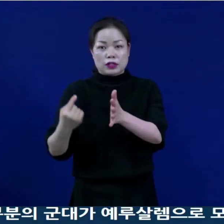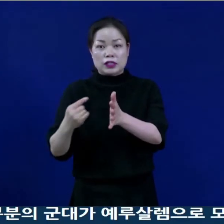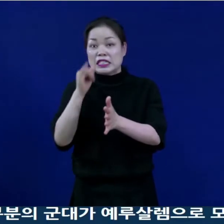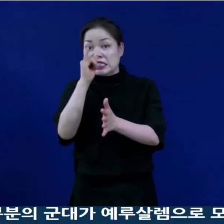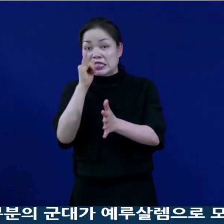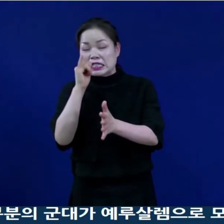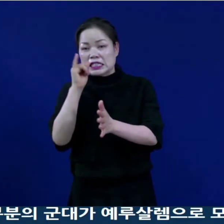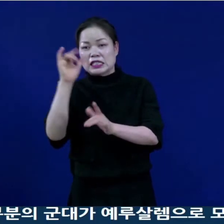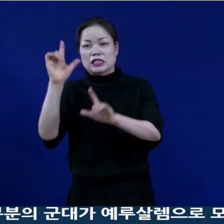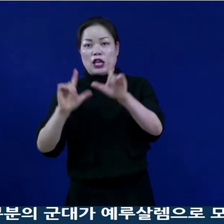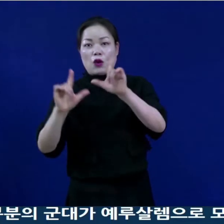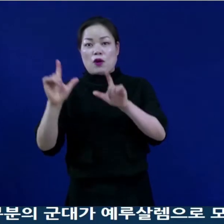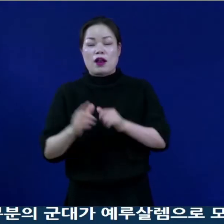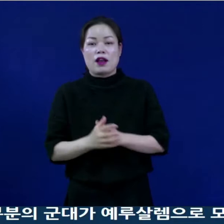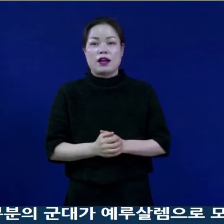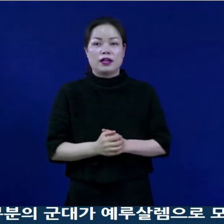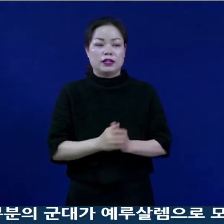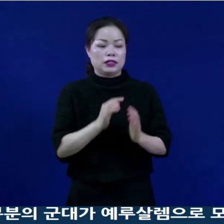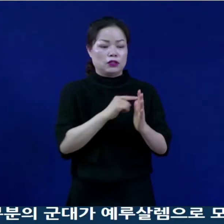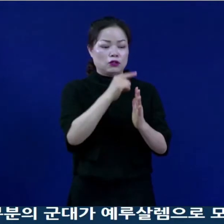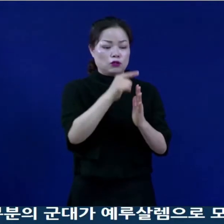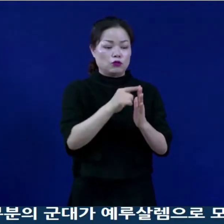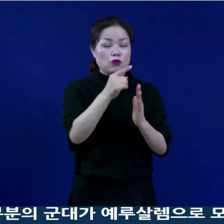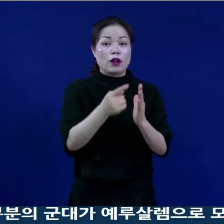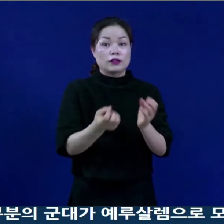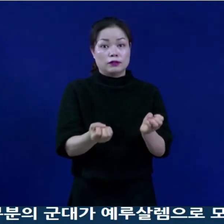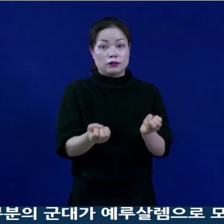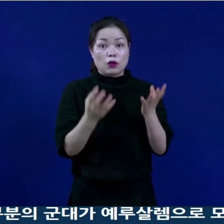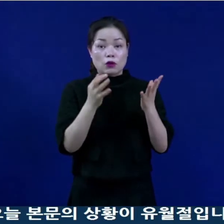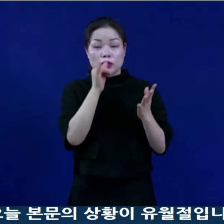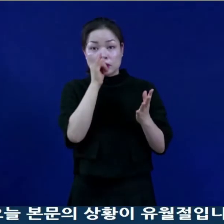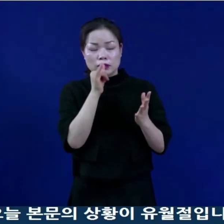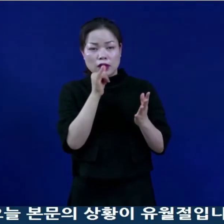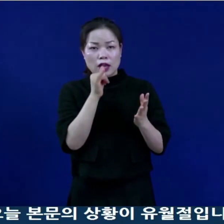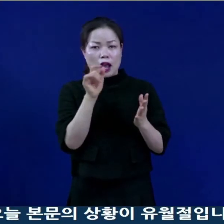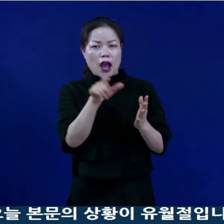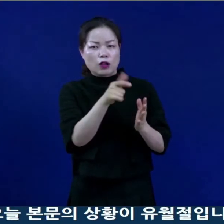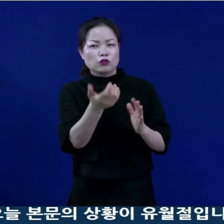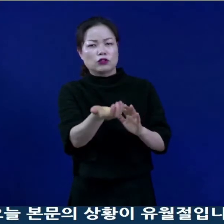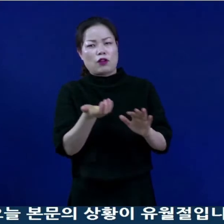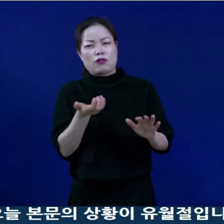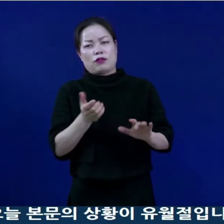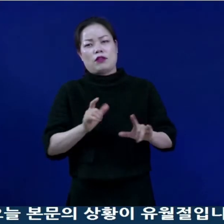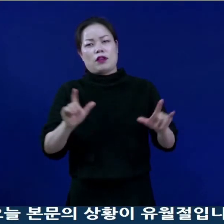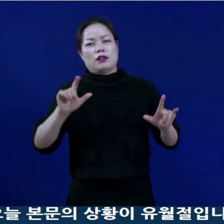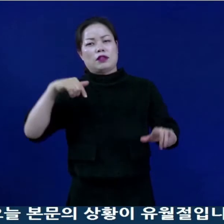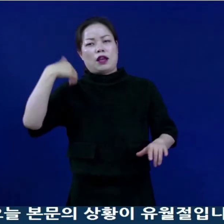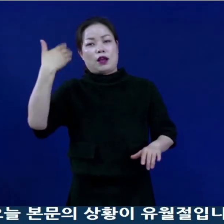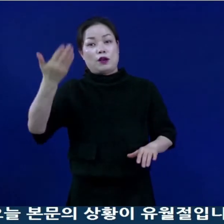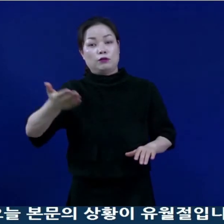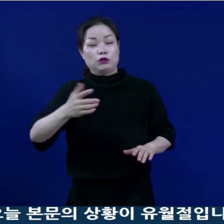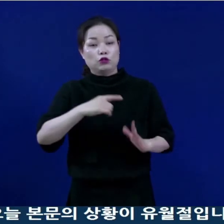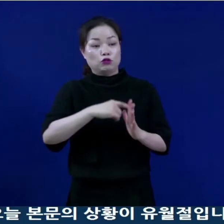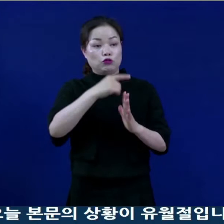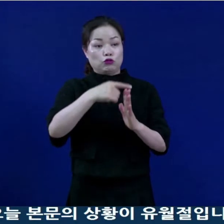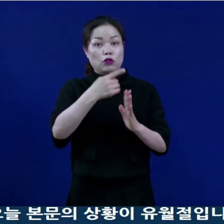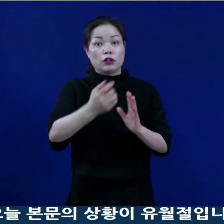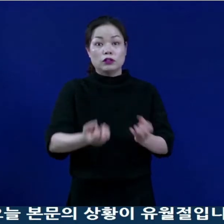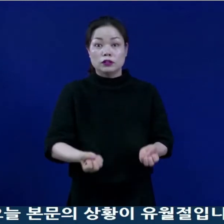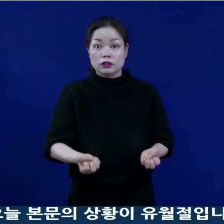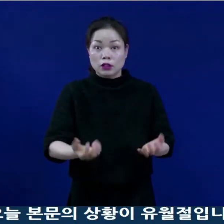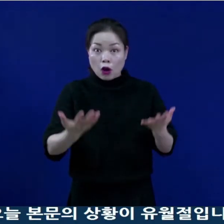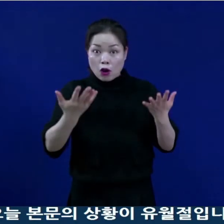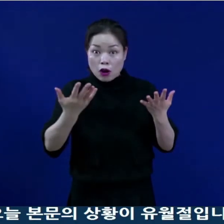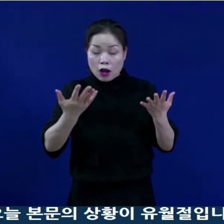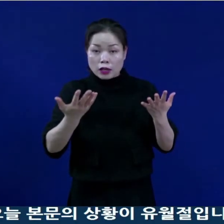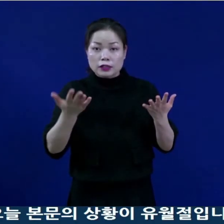상황입니다. 지금 유월절이 코앞으로 다가왔습니다. 하루를 앞두고 있죠. 다음 날이면 유월절입니다. 유월절을